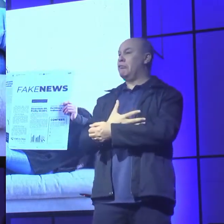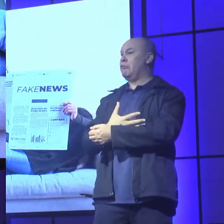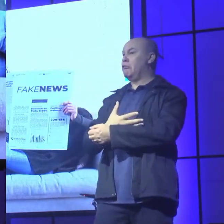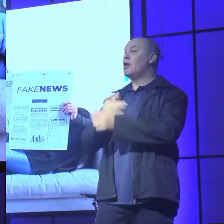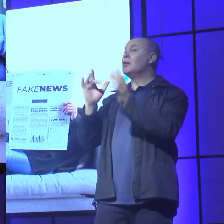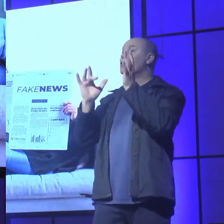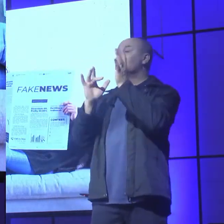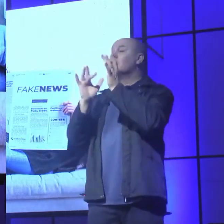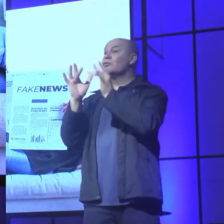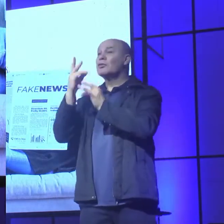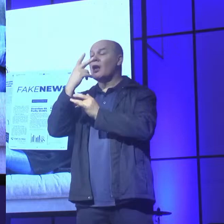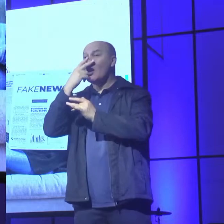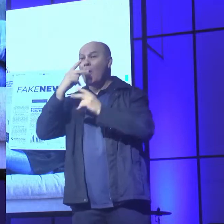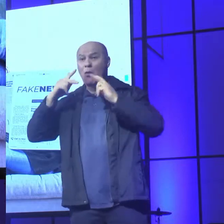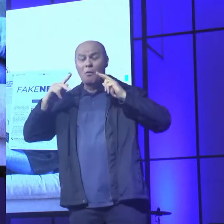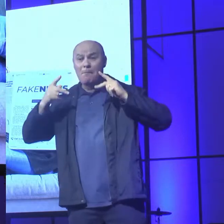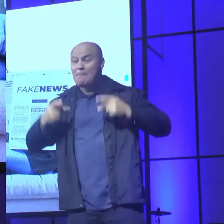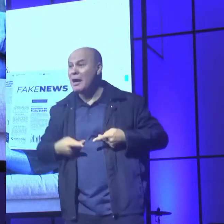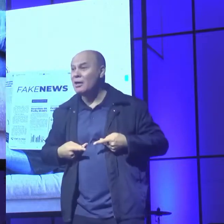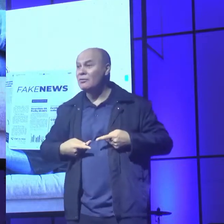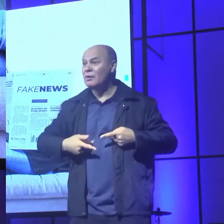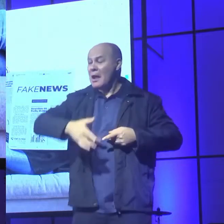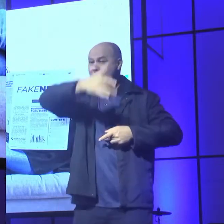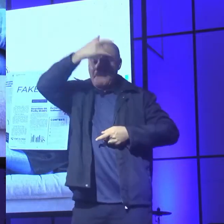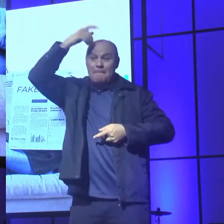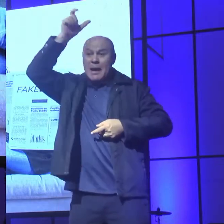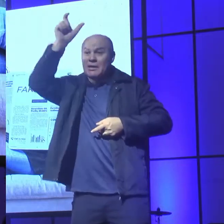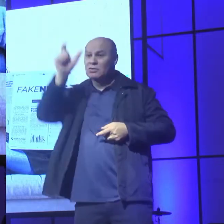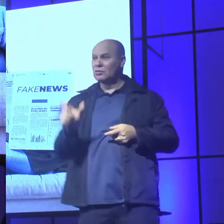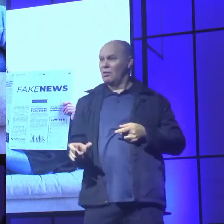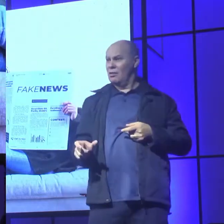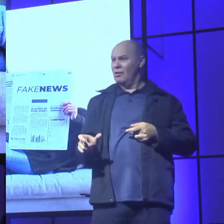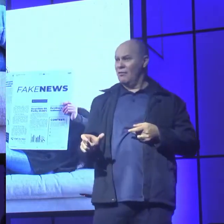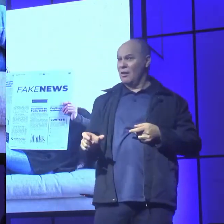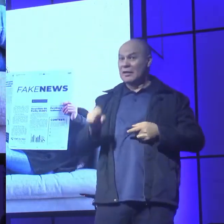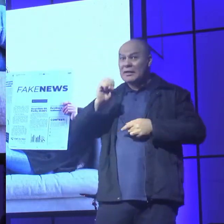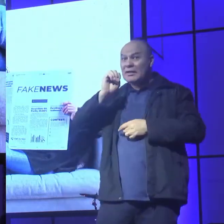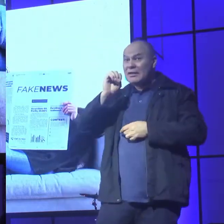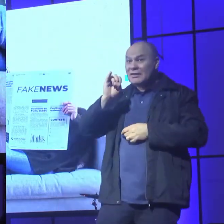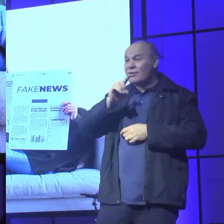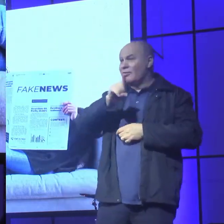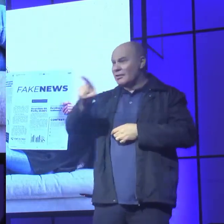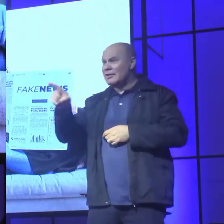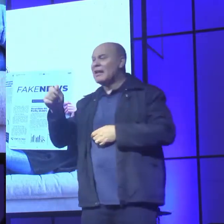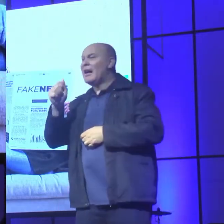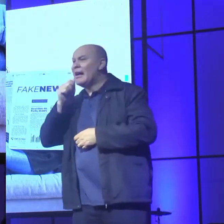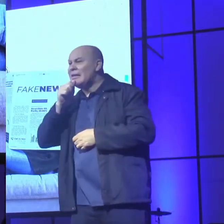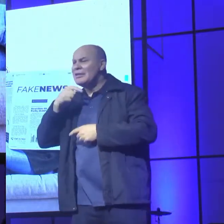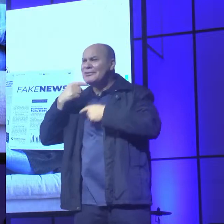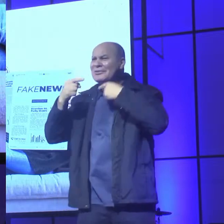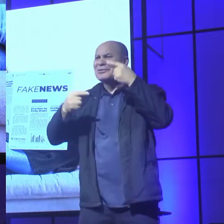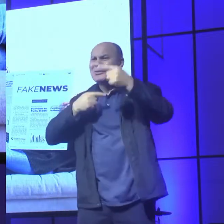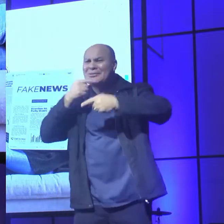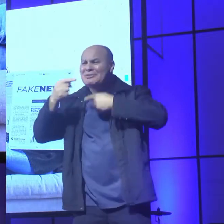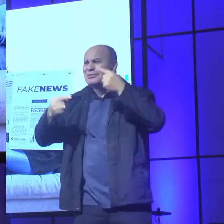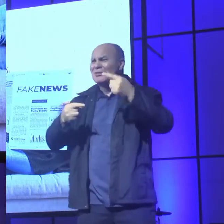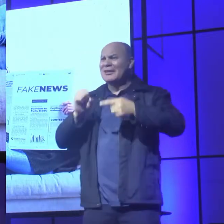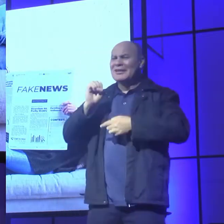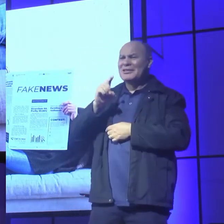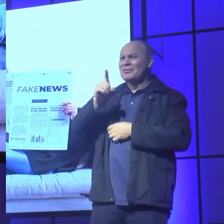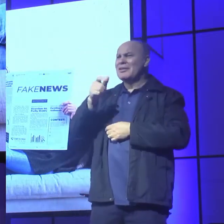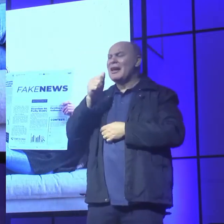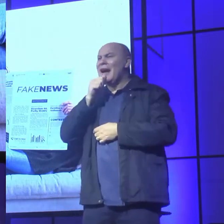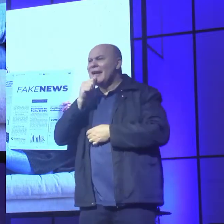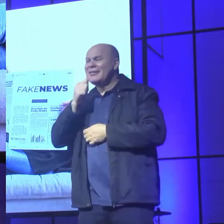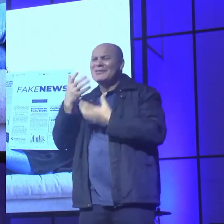manhã, se você ainda não tomou esse primeiro passo de entregar a sua vida a Jesus, de confiar o seu coração, a